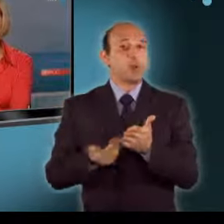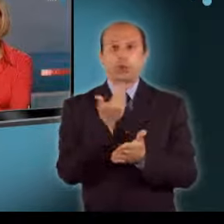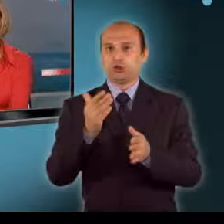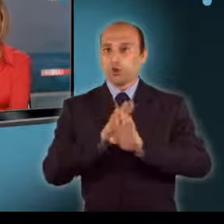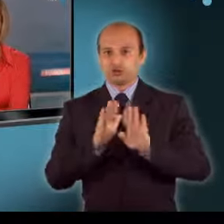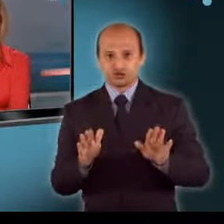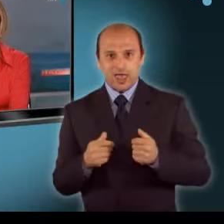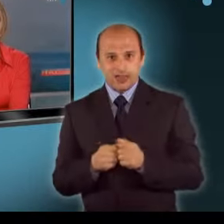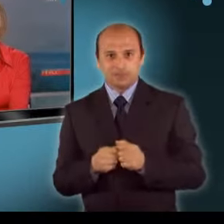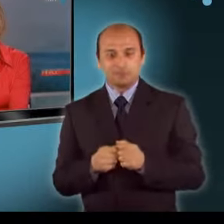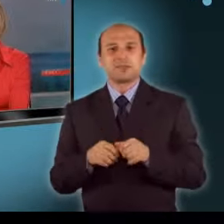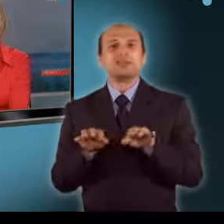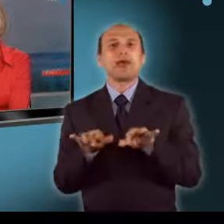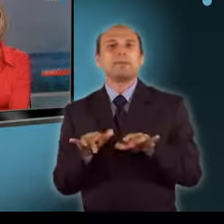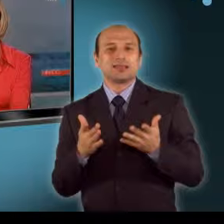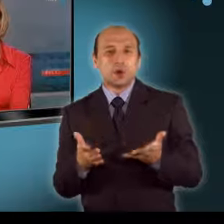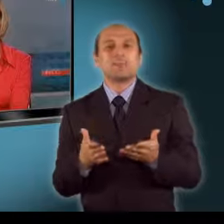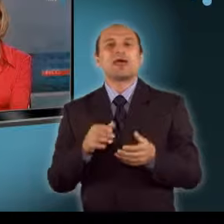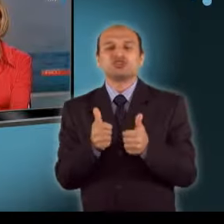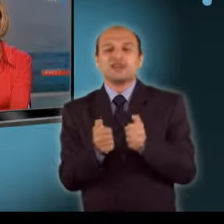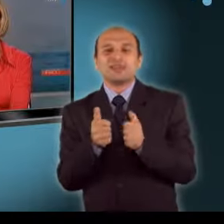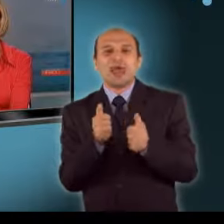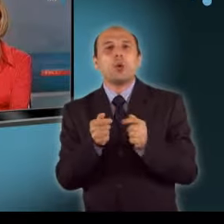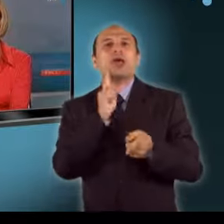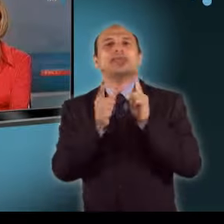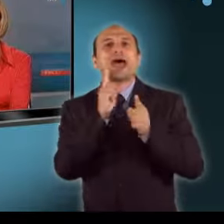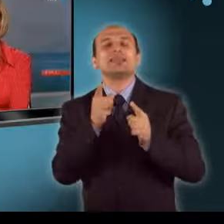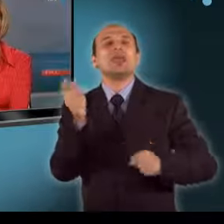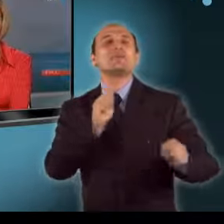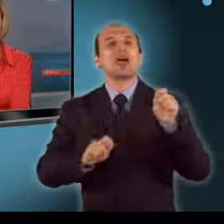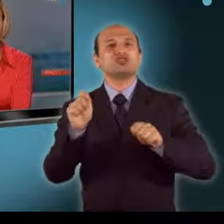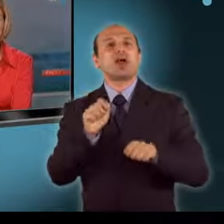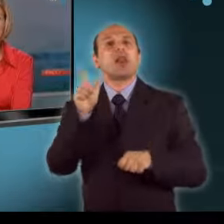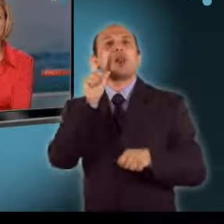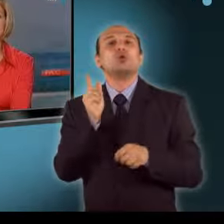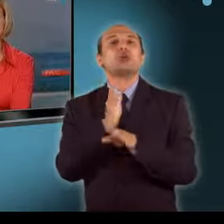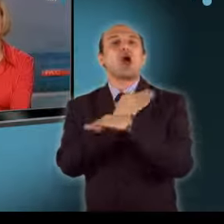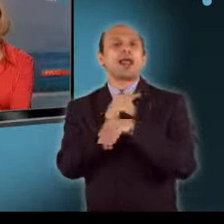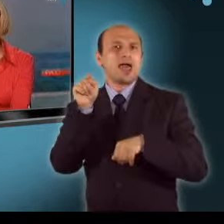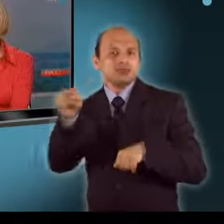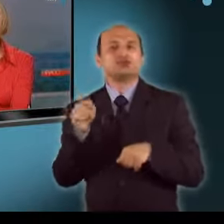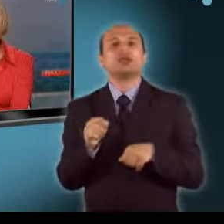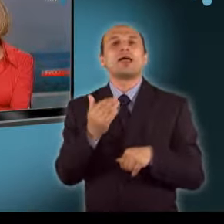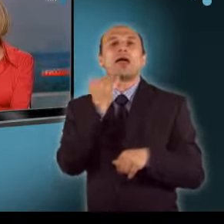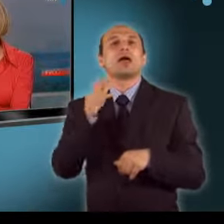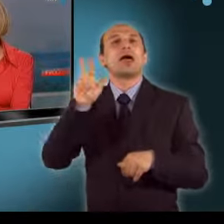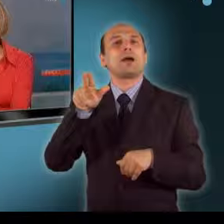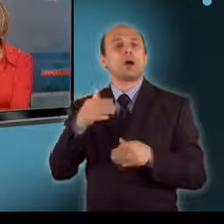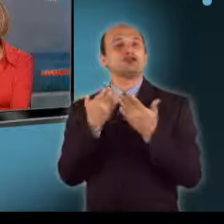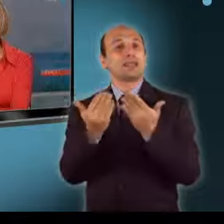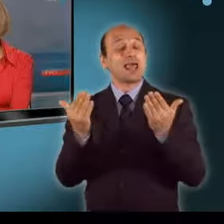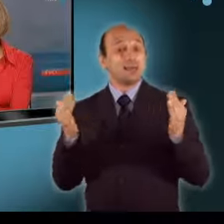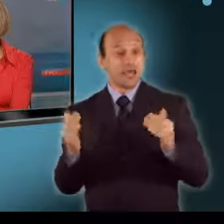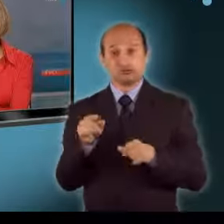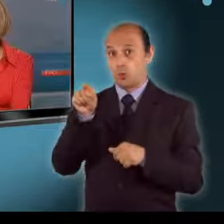világ egyik legnagyobb számítógépes és videójáték vásárán, a Los Angeles-i E3 kiállításon. A kiállítás résztvevői